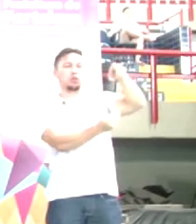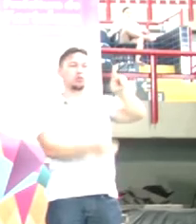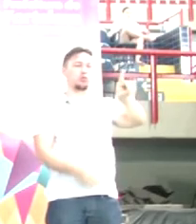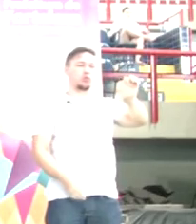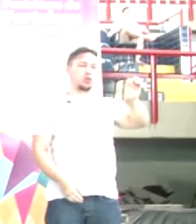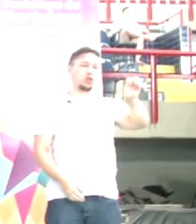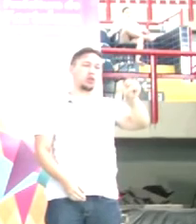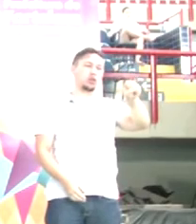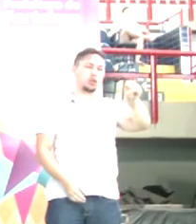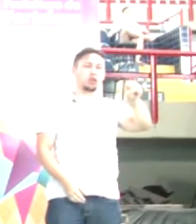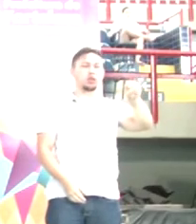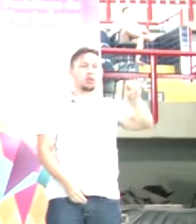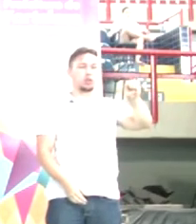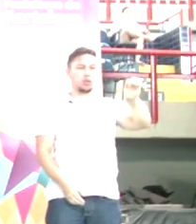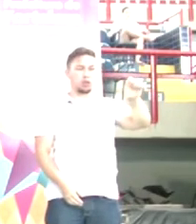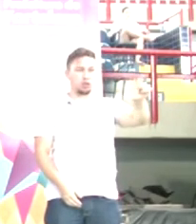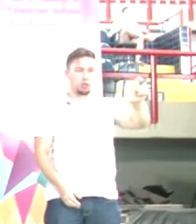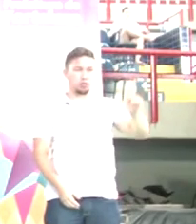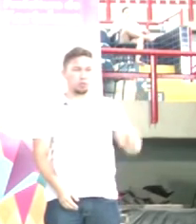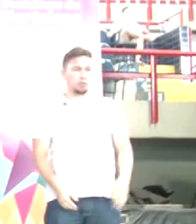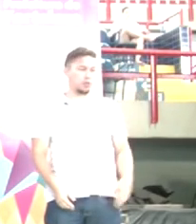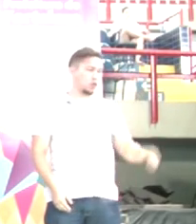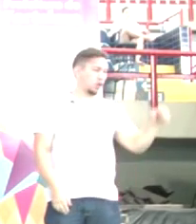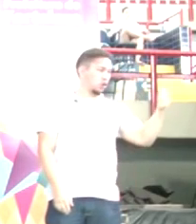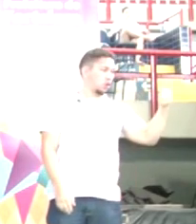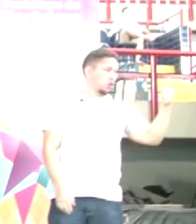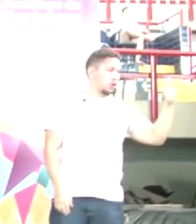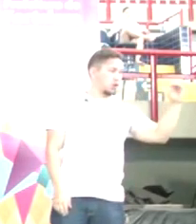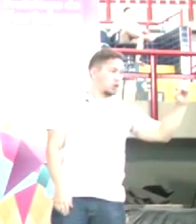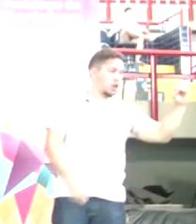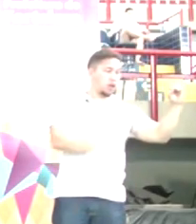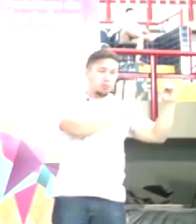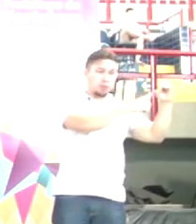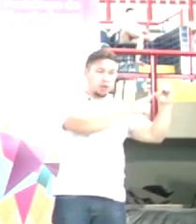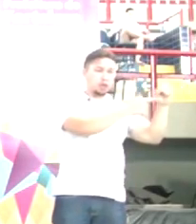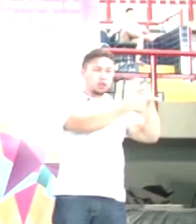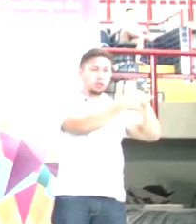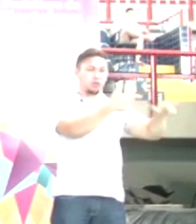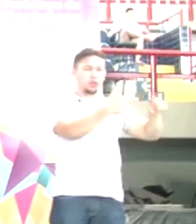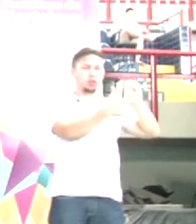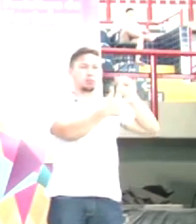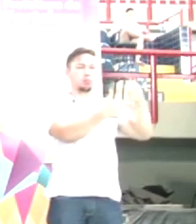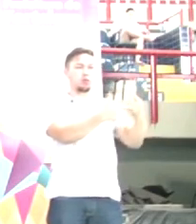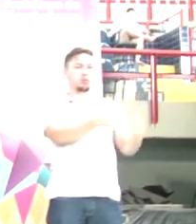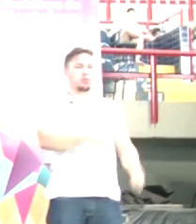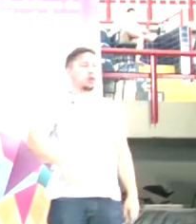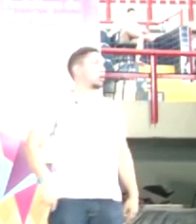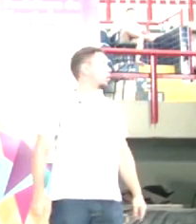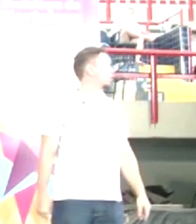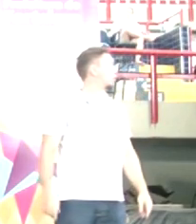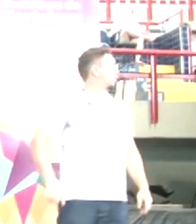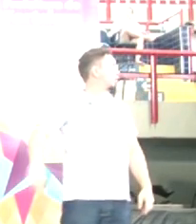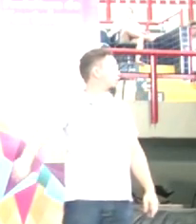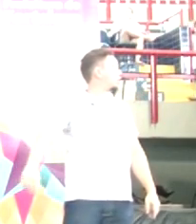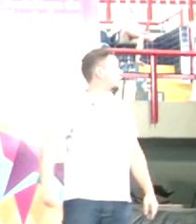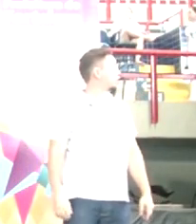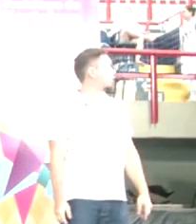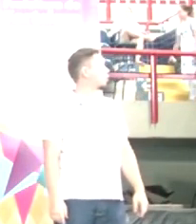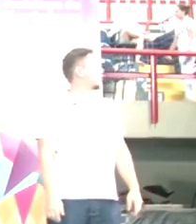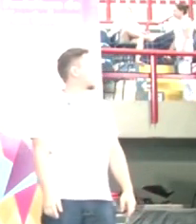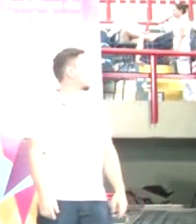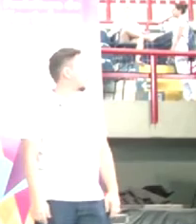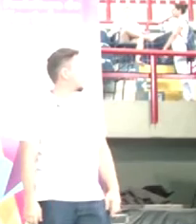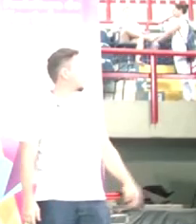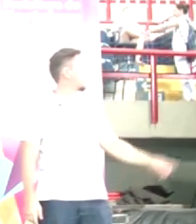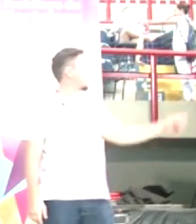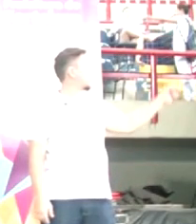Então esse 10 quer dizer 10 partes por milhão. E eu quero que você anote isso, ó. Tiago, o